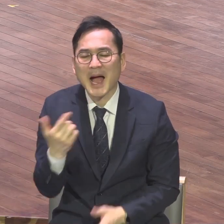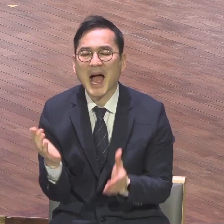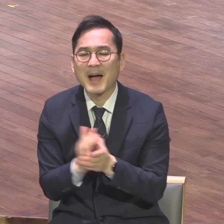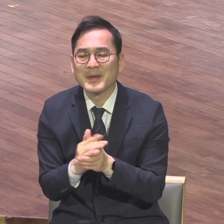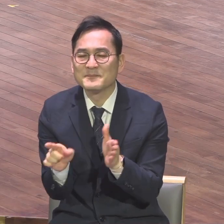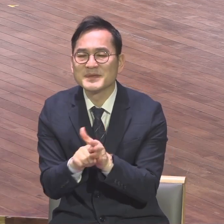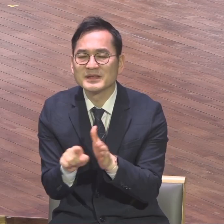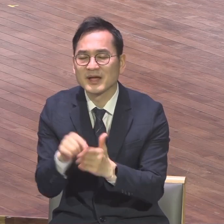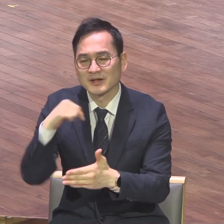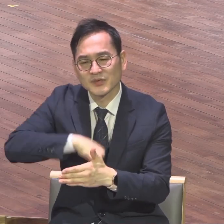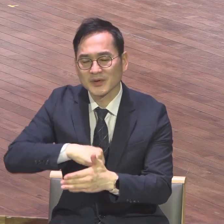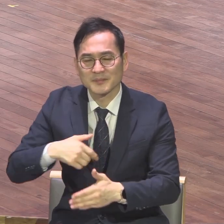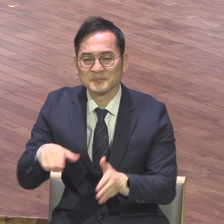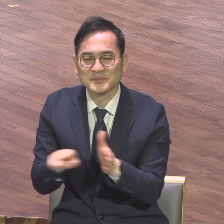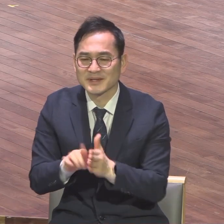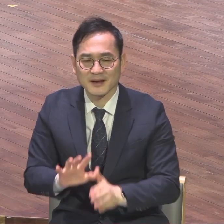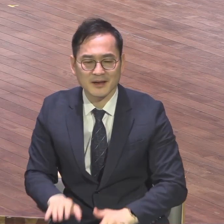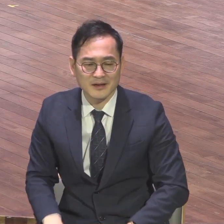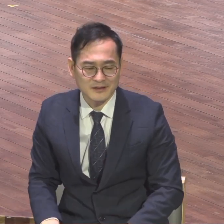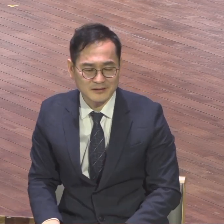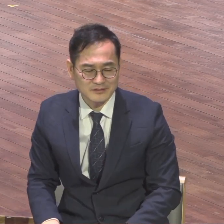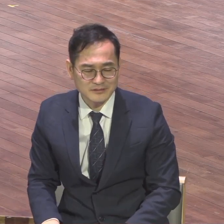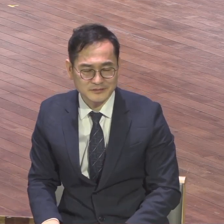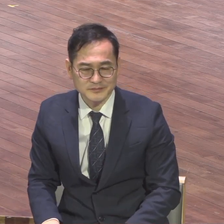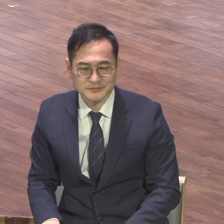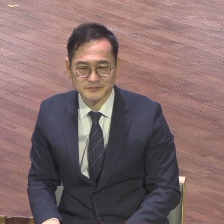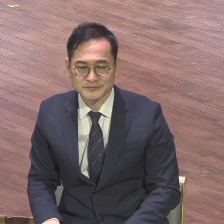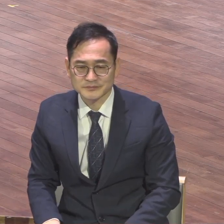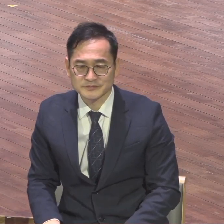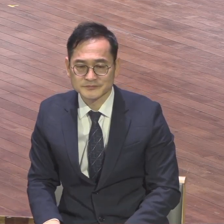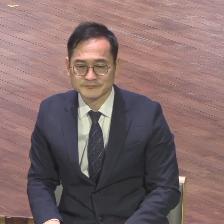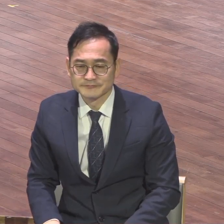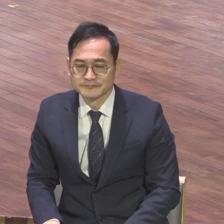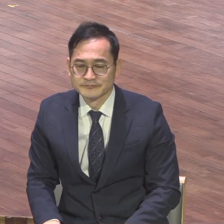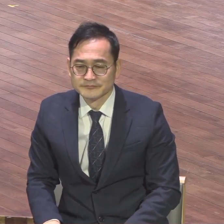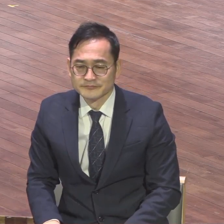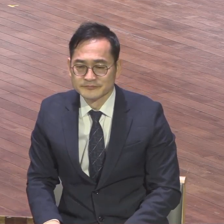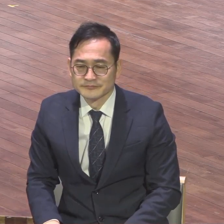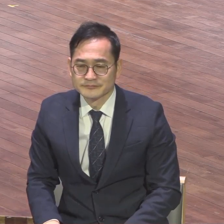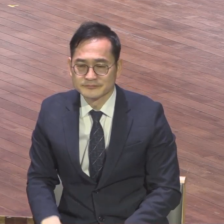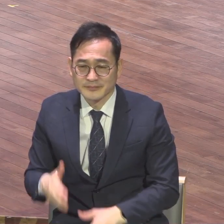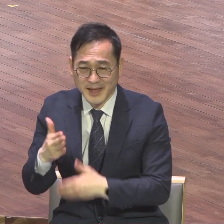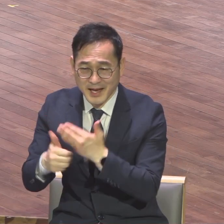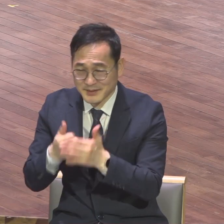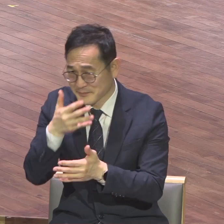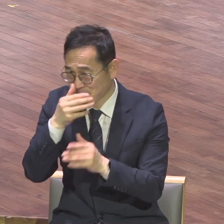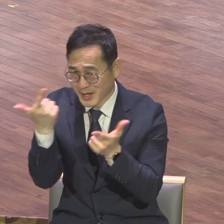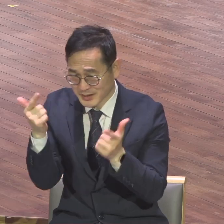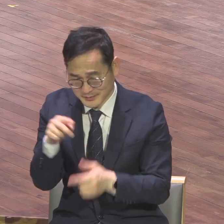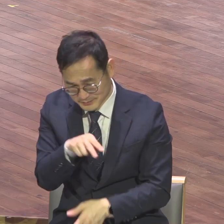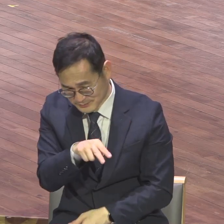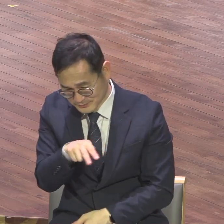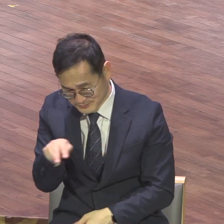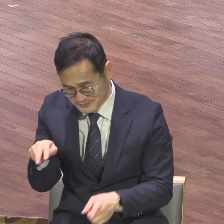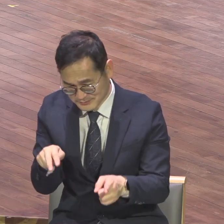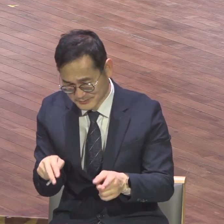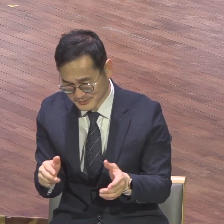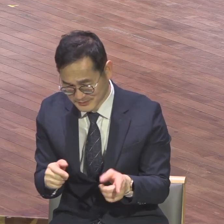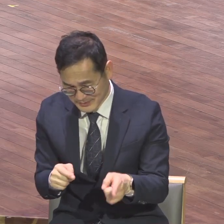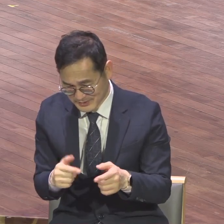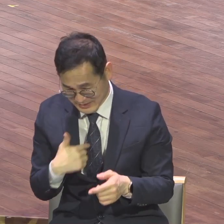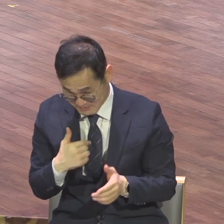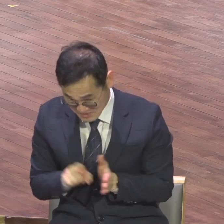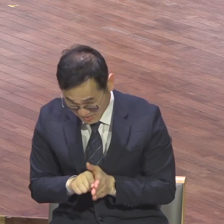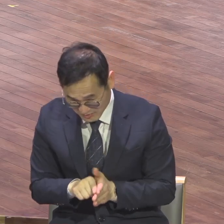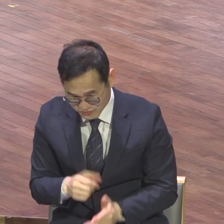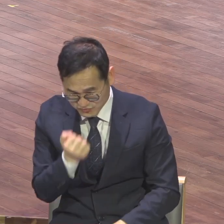대부분이에요. 실제로는 믿지 않습니다. 그러니 응답이 없어요. 하나님은 속는 분 아니에요. 사람은 속아도 하나님은 못